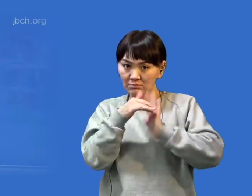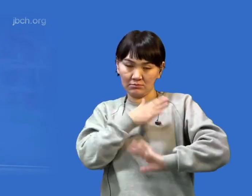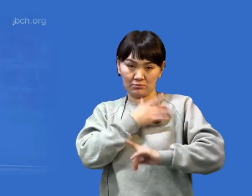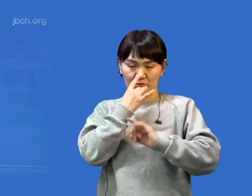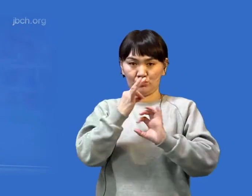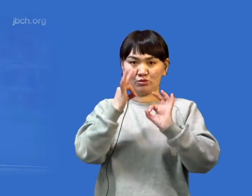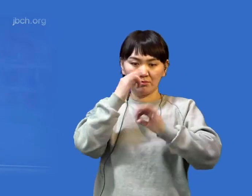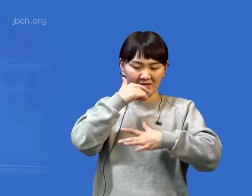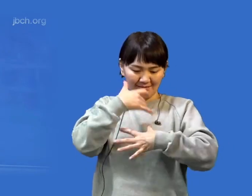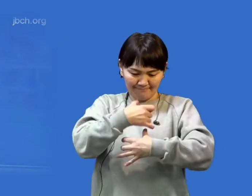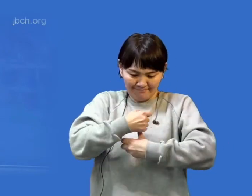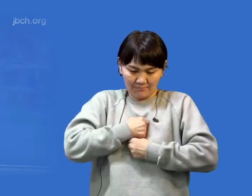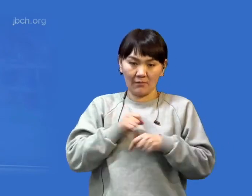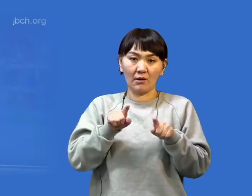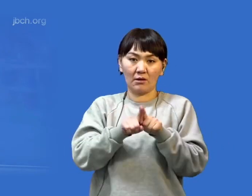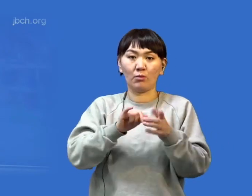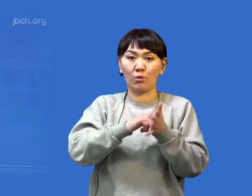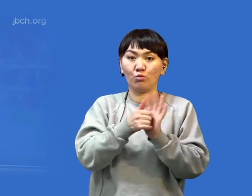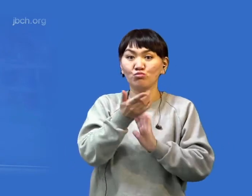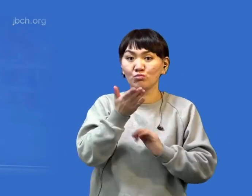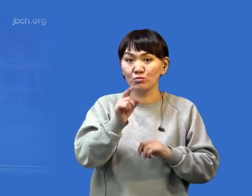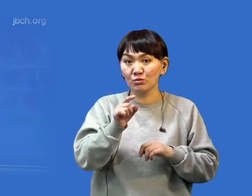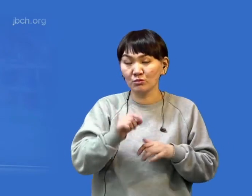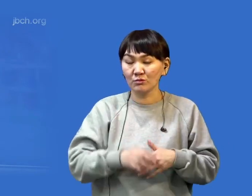хүний өөрийгөө захирах амьдрал.